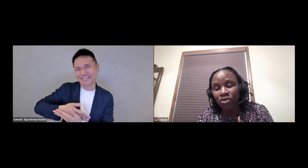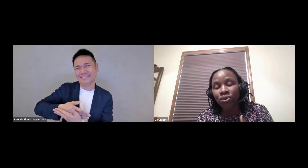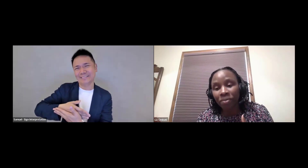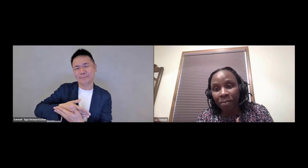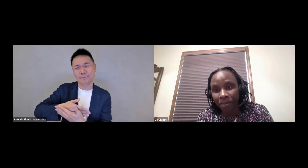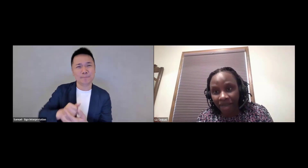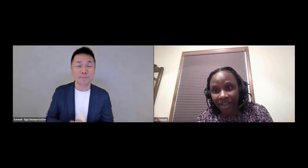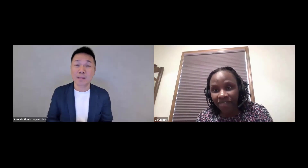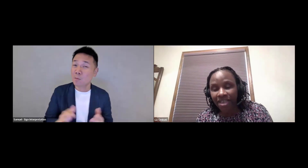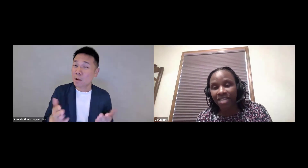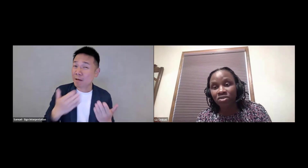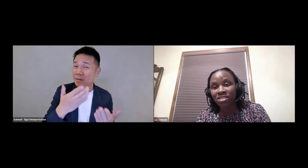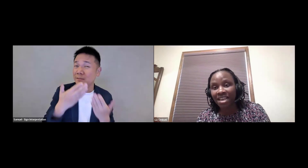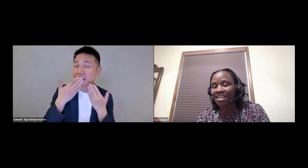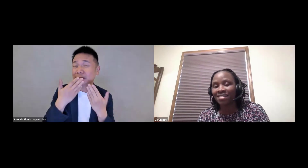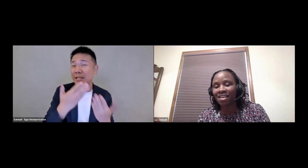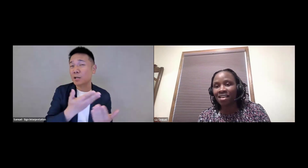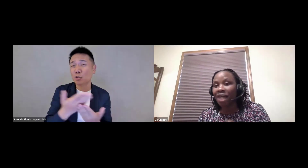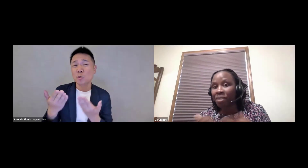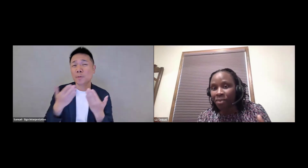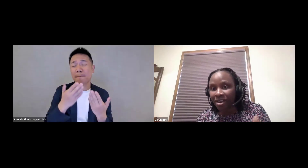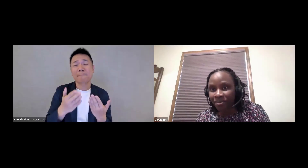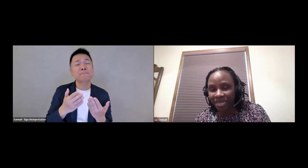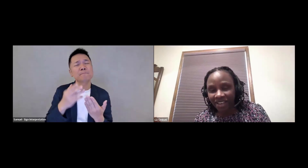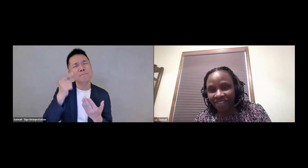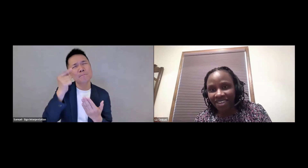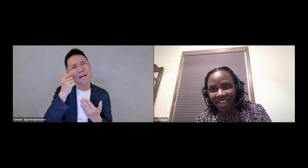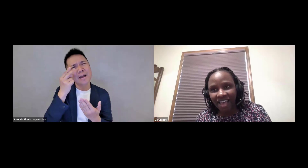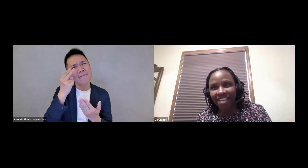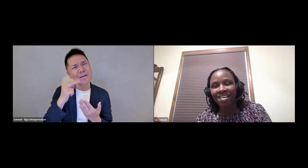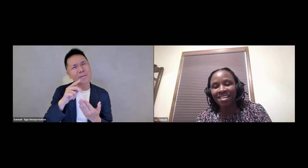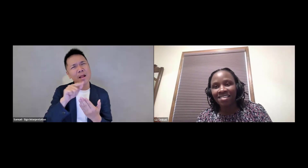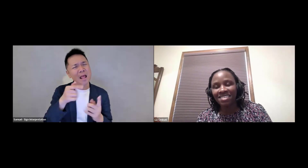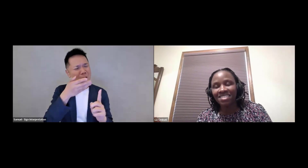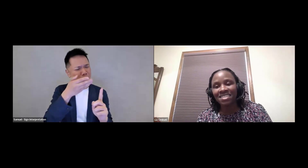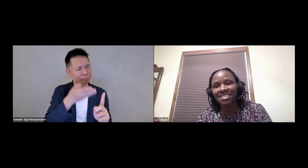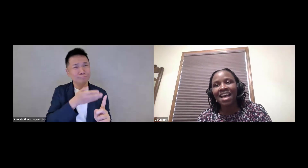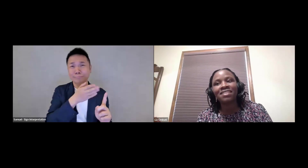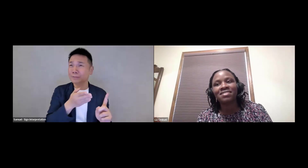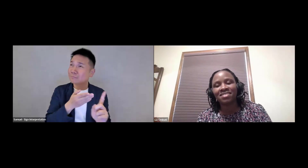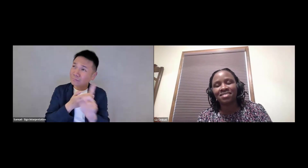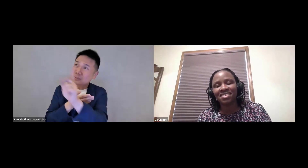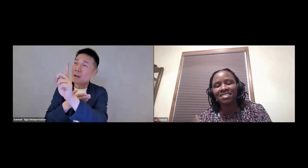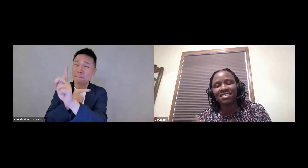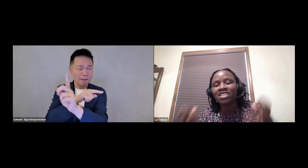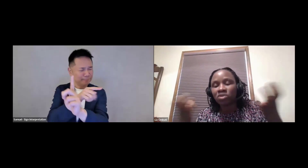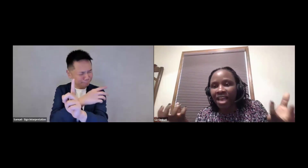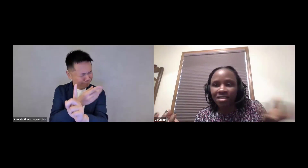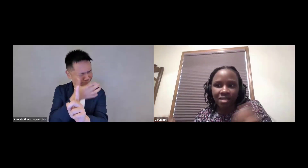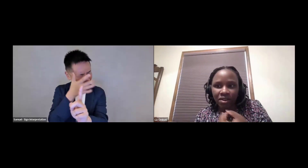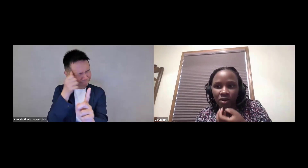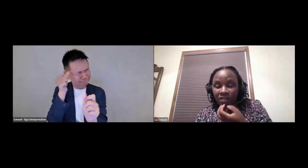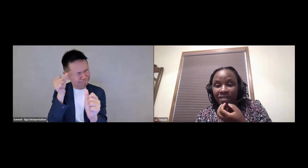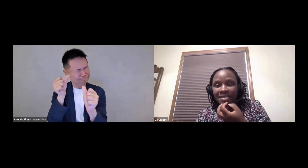见到Bhargavi 的女儿，也非常与来